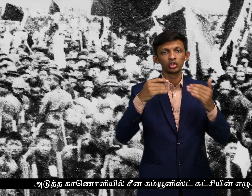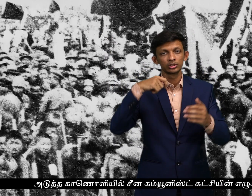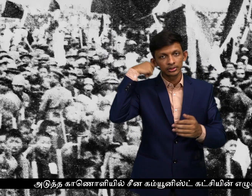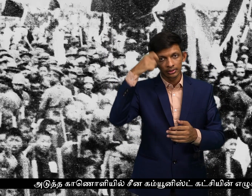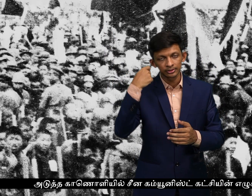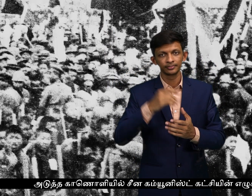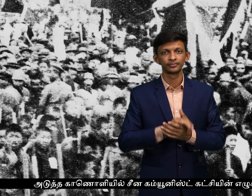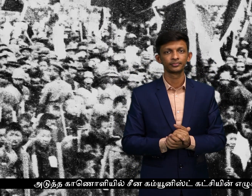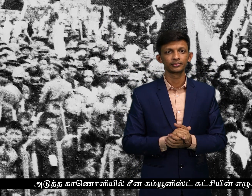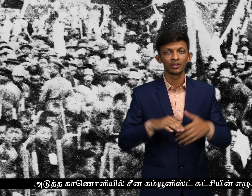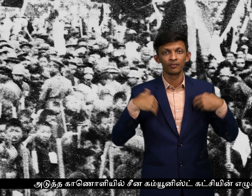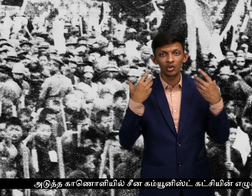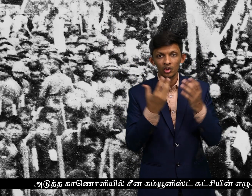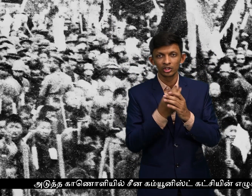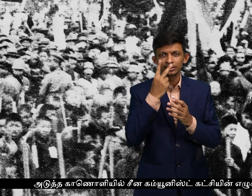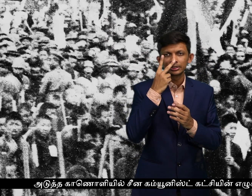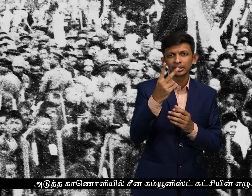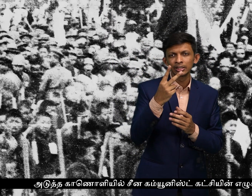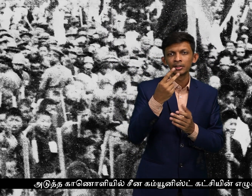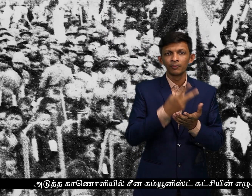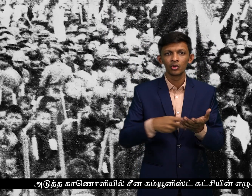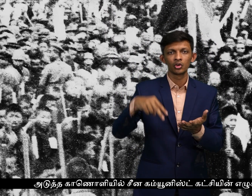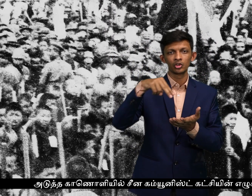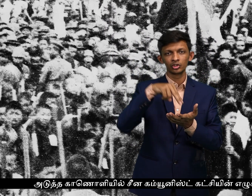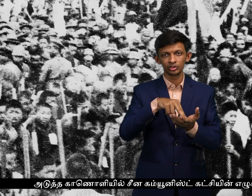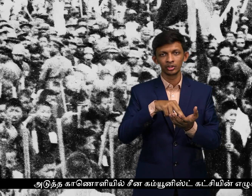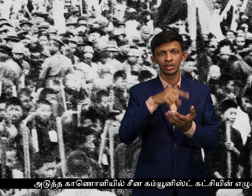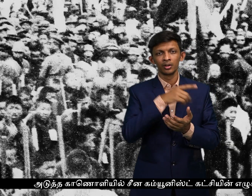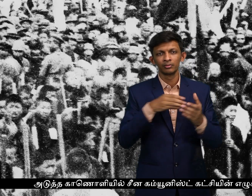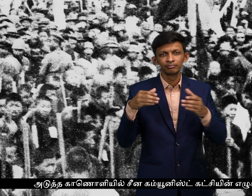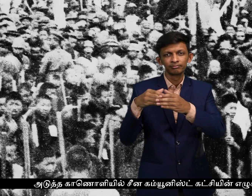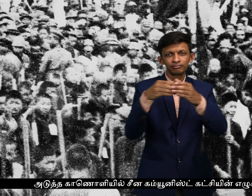அடுத்த காணொளியில் சீன கம்யூனிஸ்ட் கட்சியின் எழுச்சியை